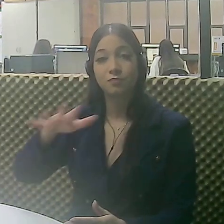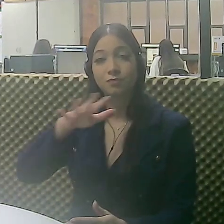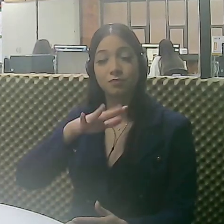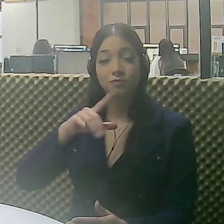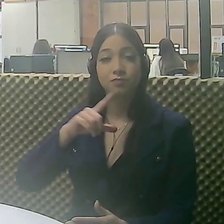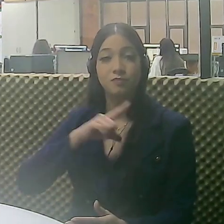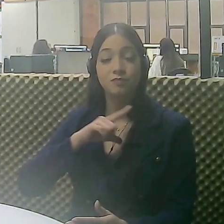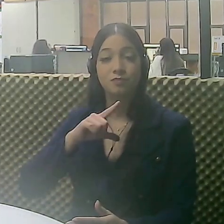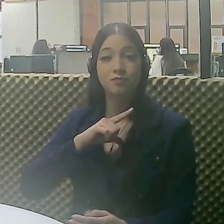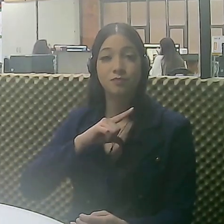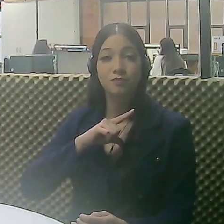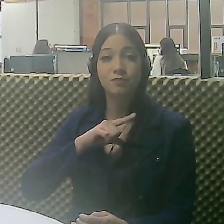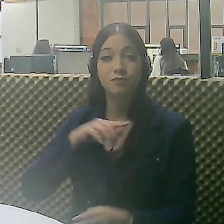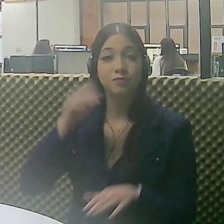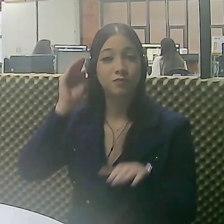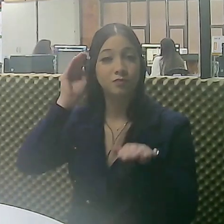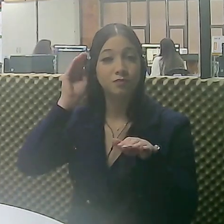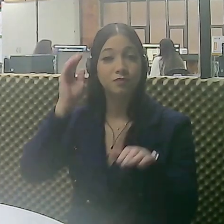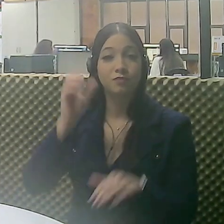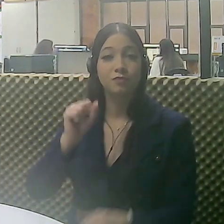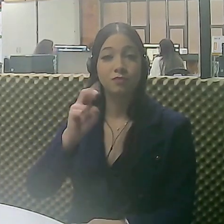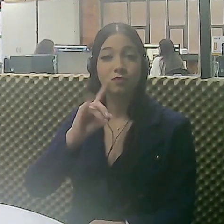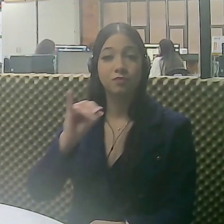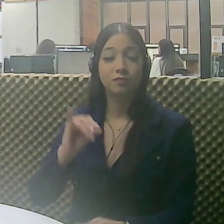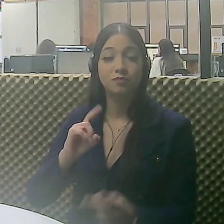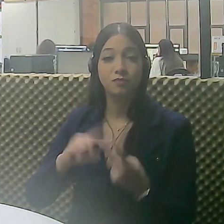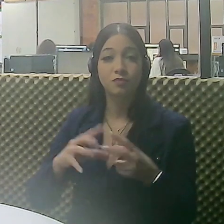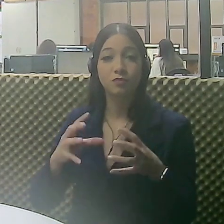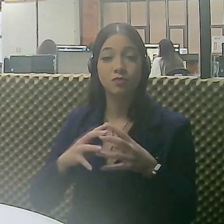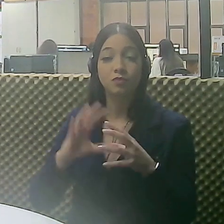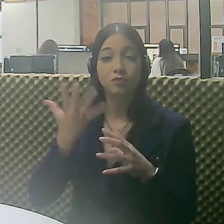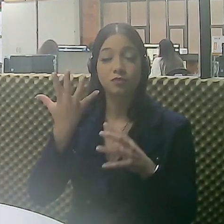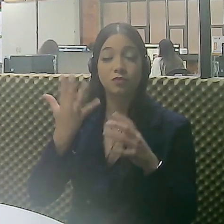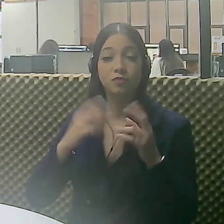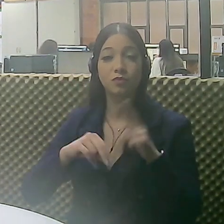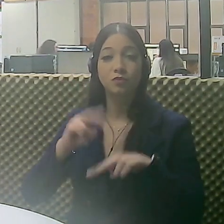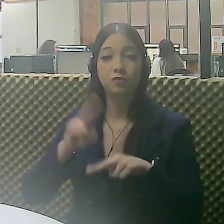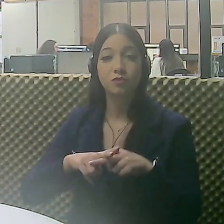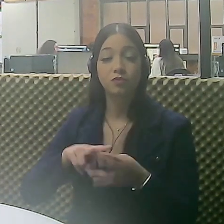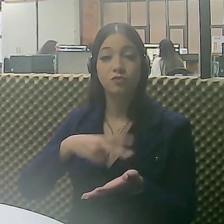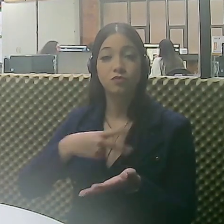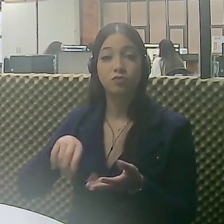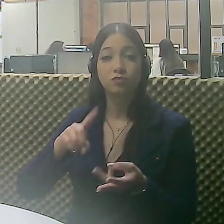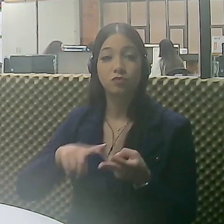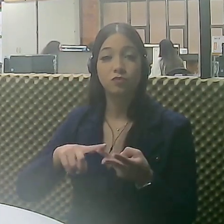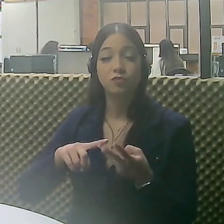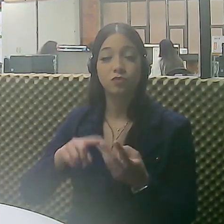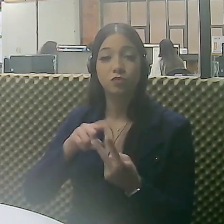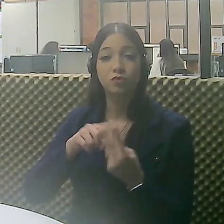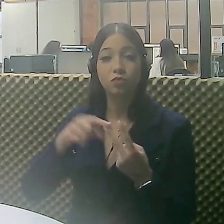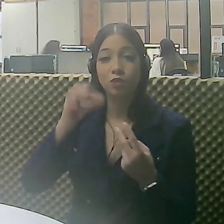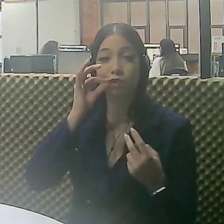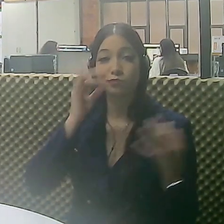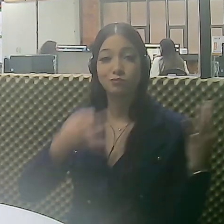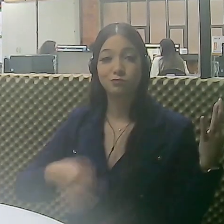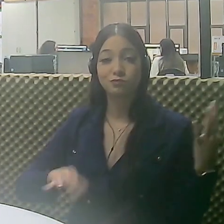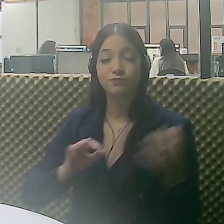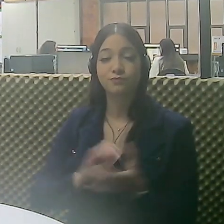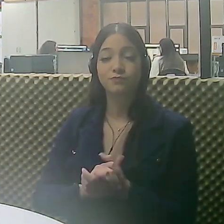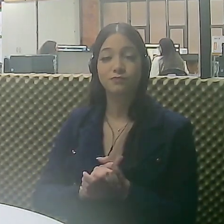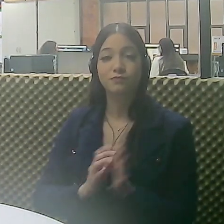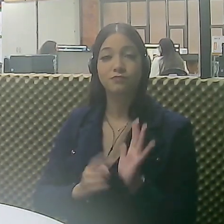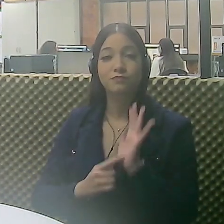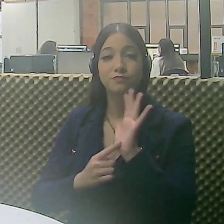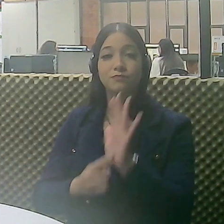locais estiveram o DJ Suzy Gun, grupo de festa junina, hip hop e duplas sertanejas. As atrações do